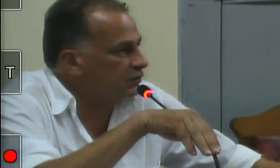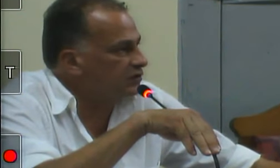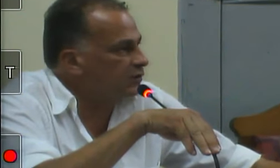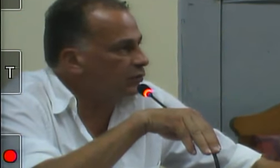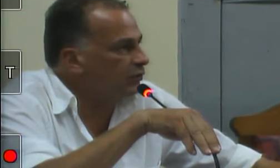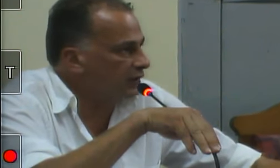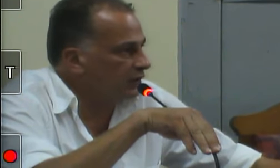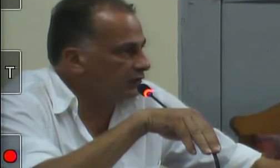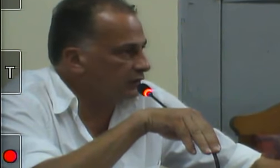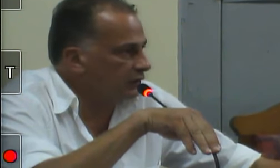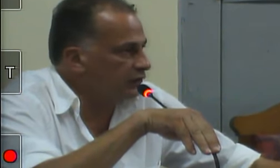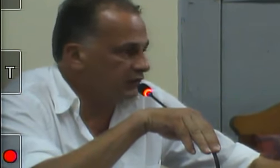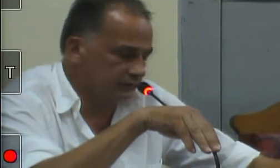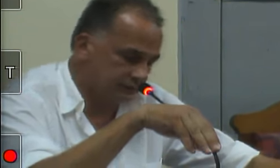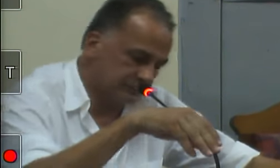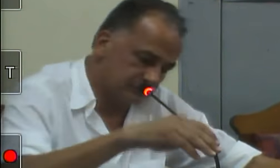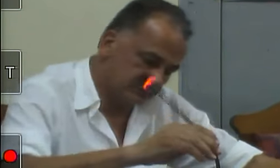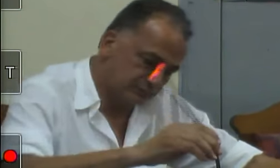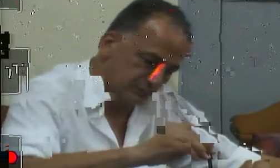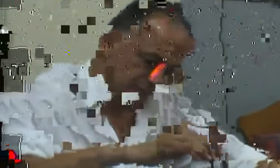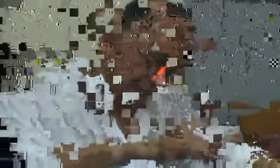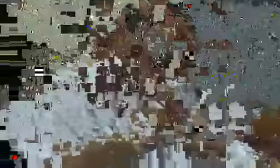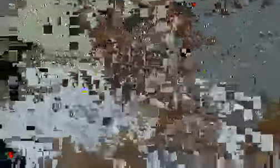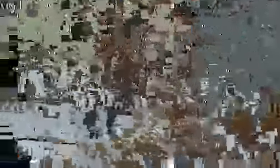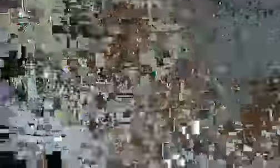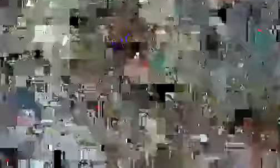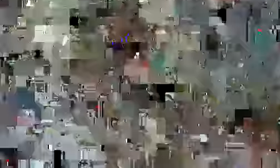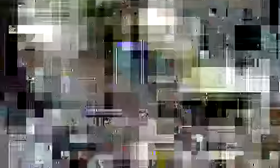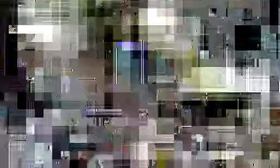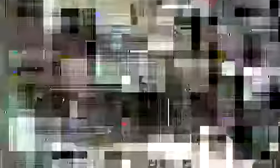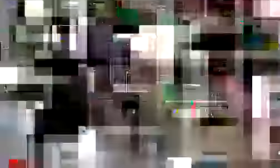Secretaria de Segurança Pública. Enfim.